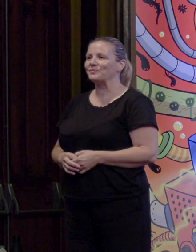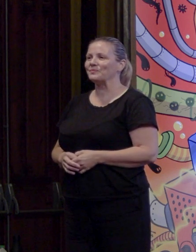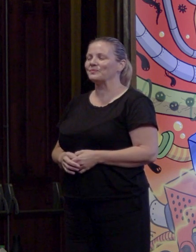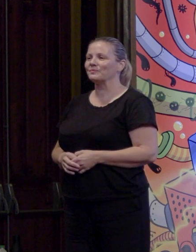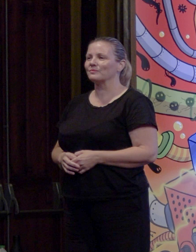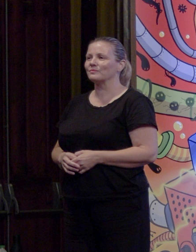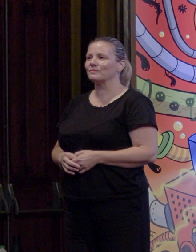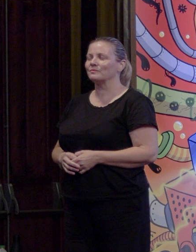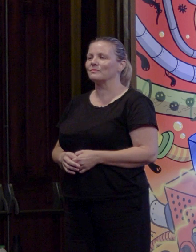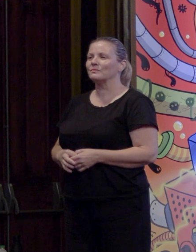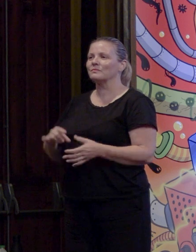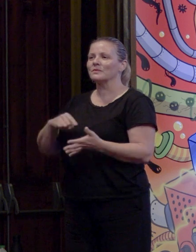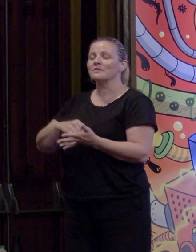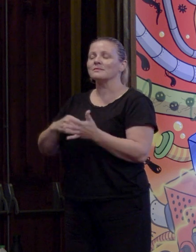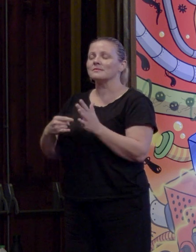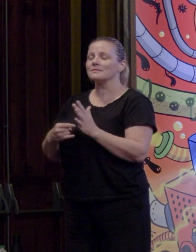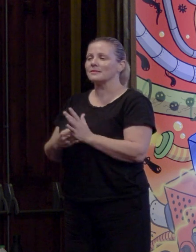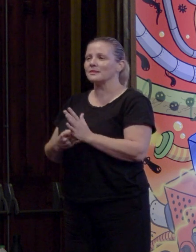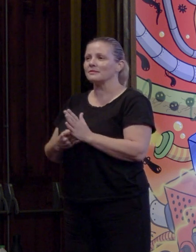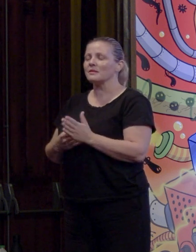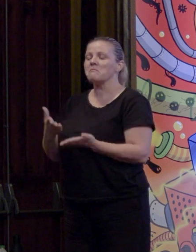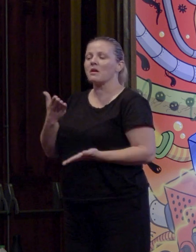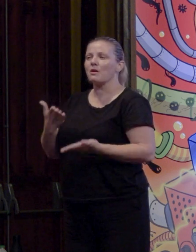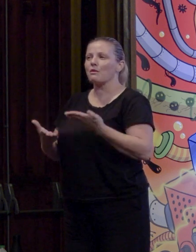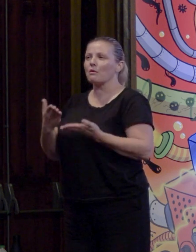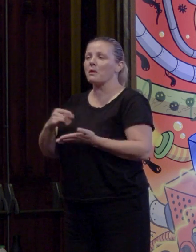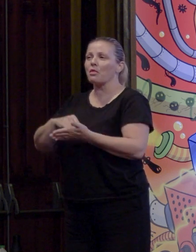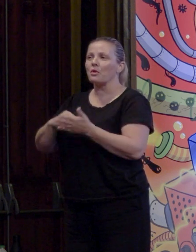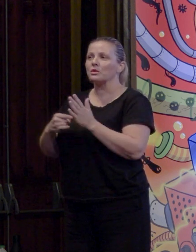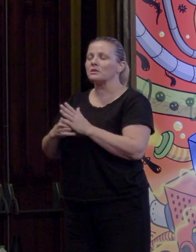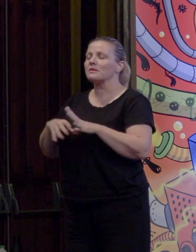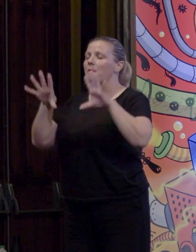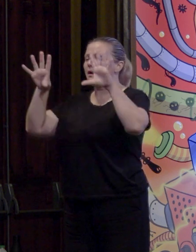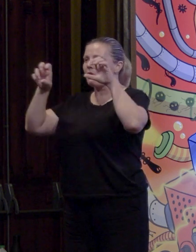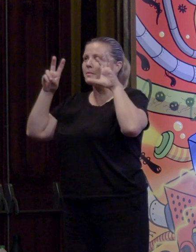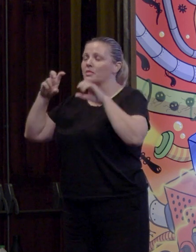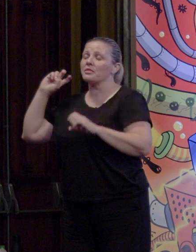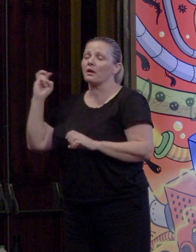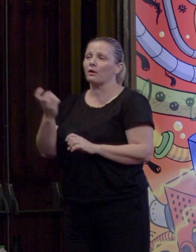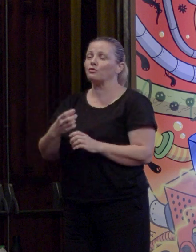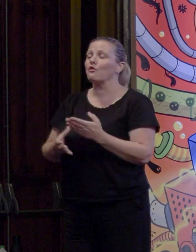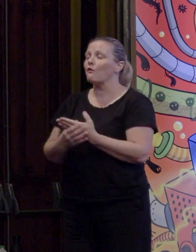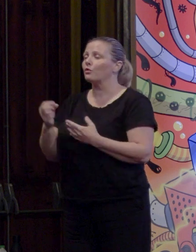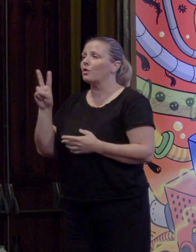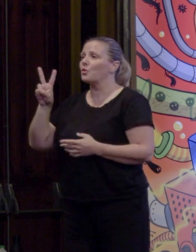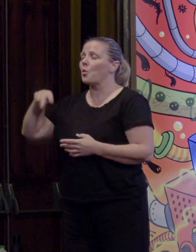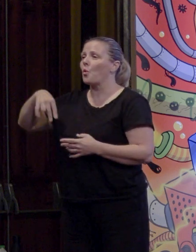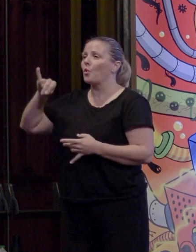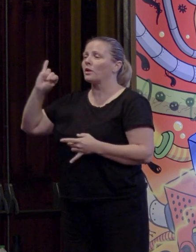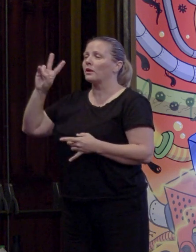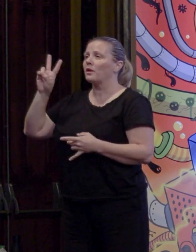Somos el sistema ahora mismo, en comparación con otro, que utilizan más sistemas de aprendizaje según la Fundación Universia, y dentro de